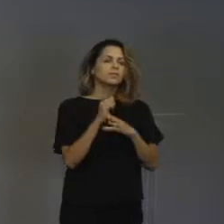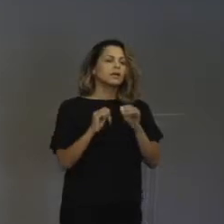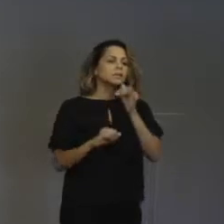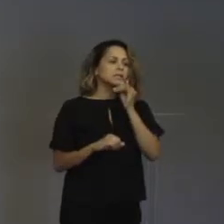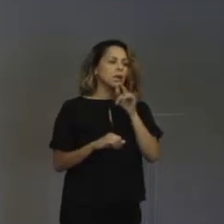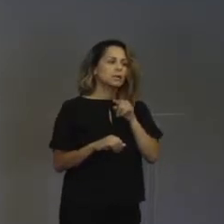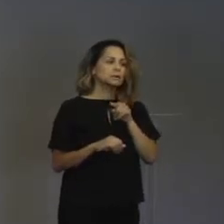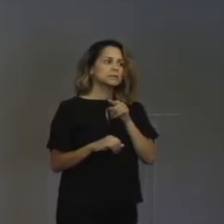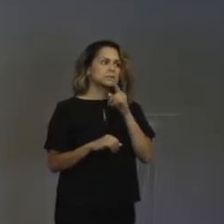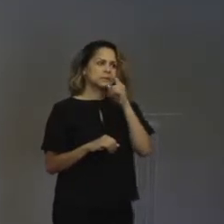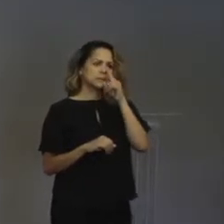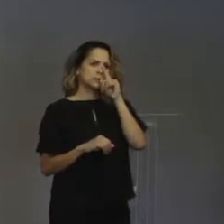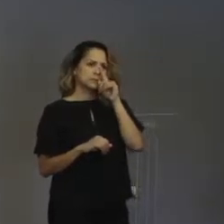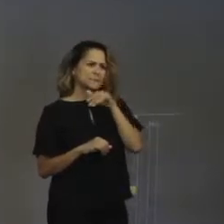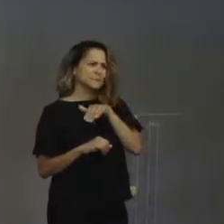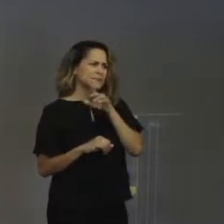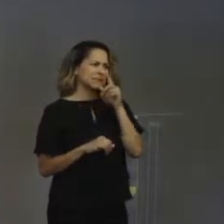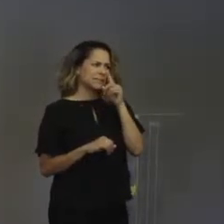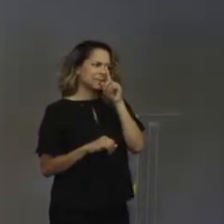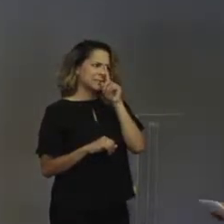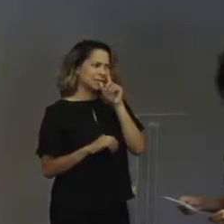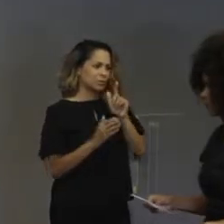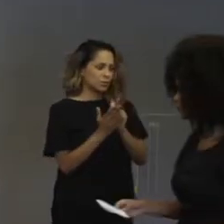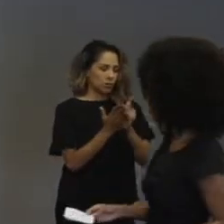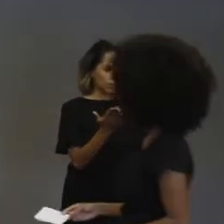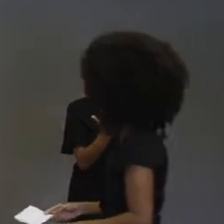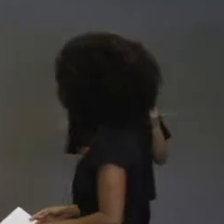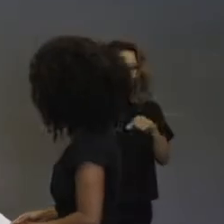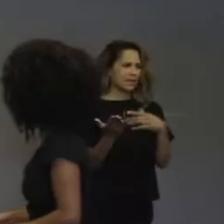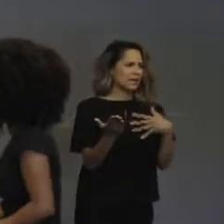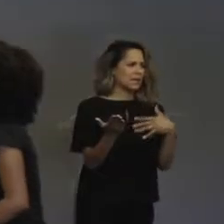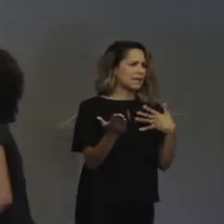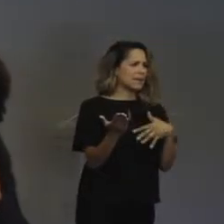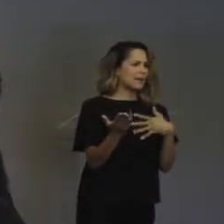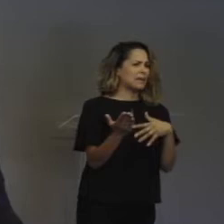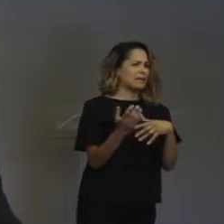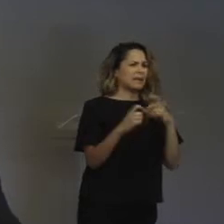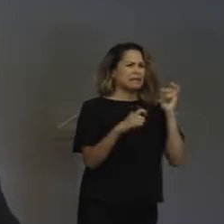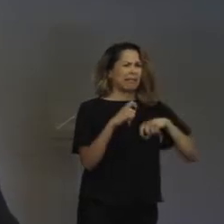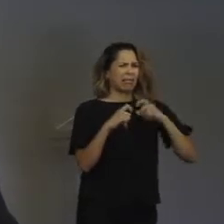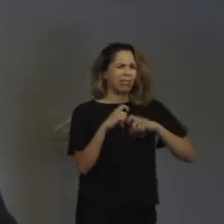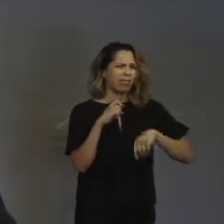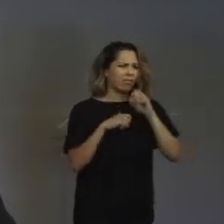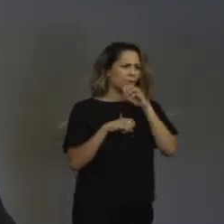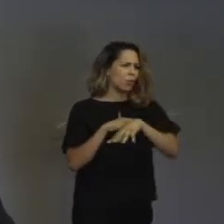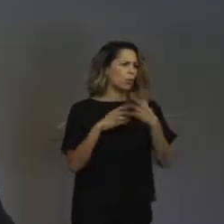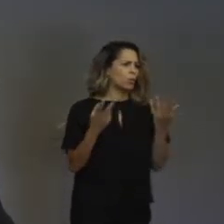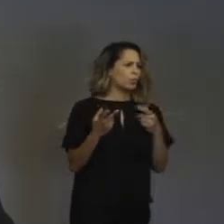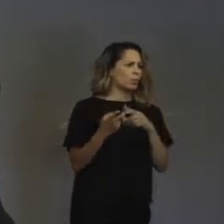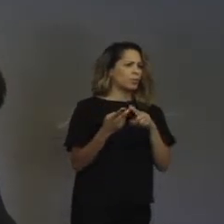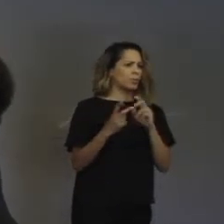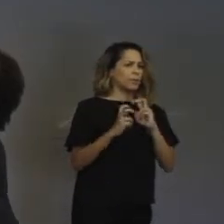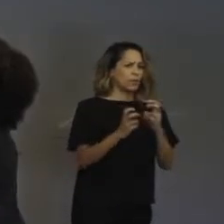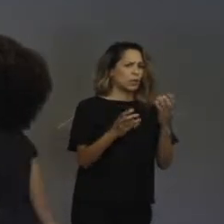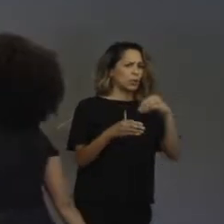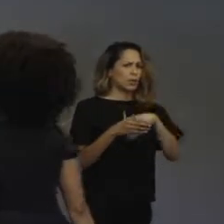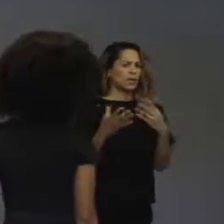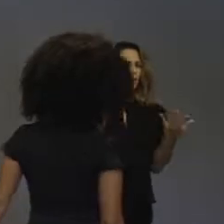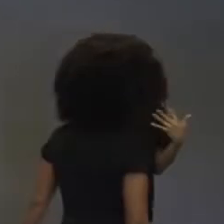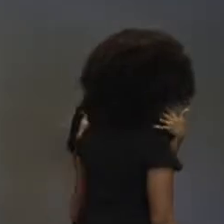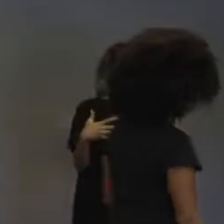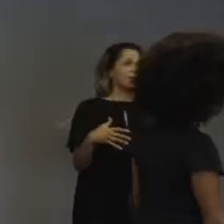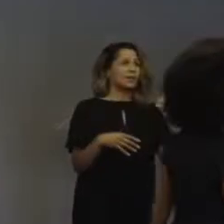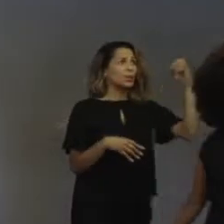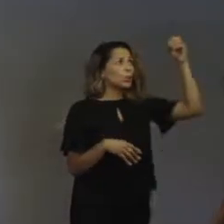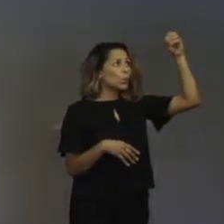perigoso. Meu Deus do céu, toda vez eu abro o jornal e a menina remolestada no ônibus, mas nossa, o metrô deixou de ser seguro, mas eu acho que não tem iluminação